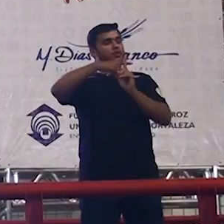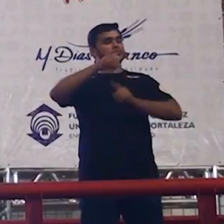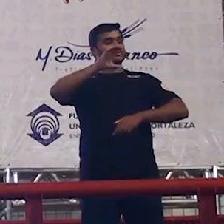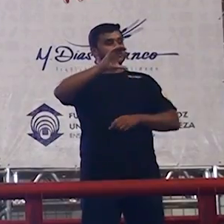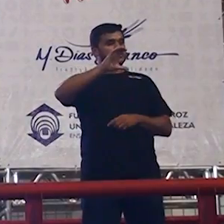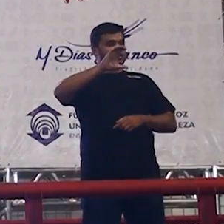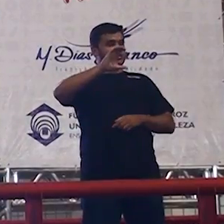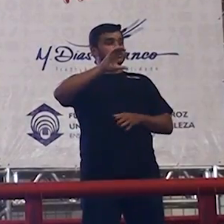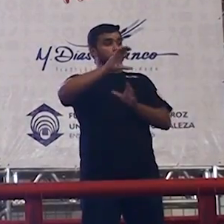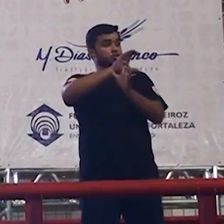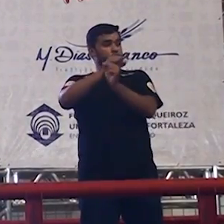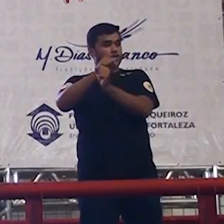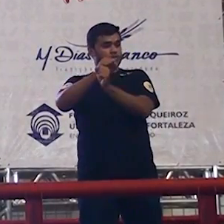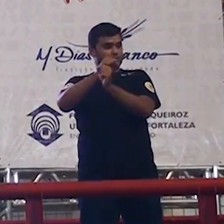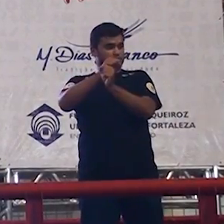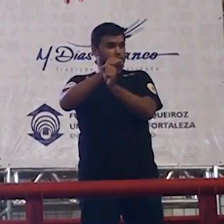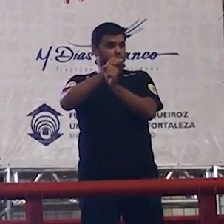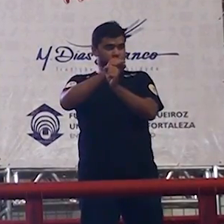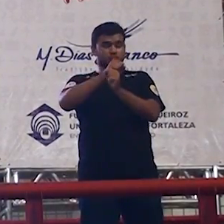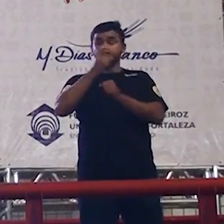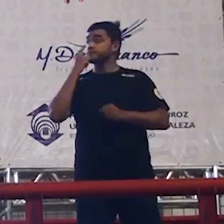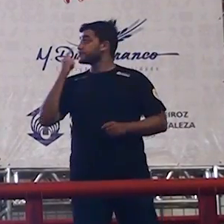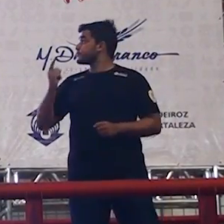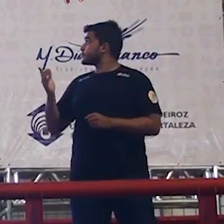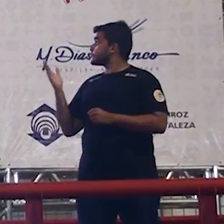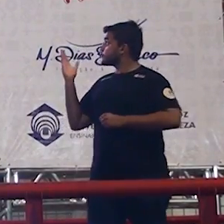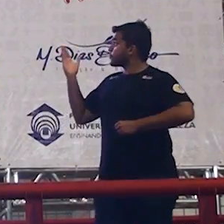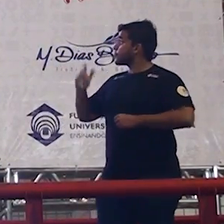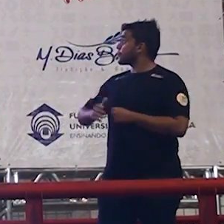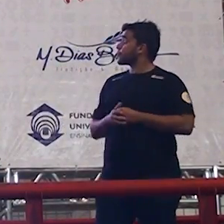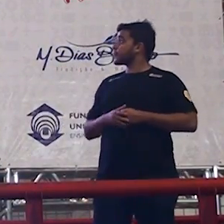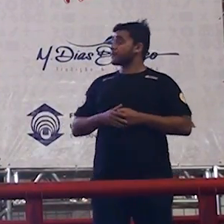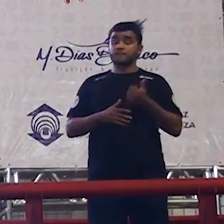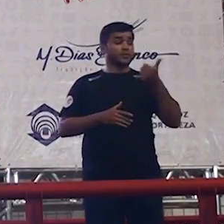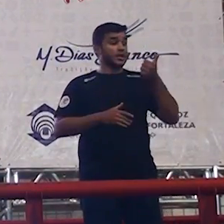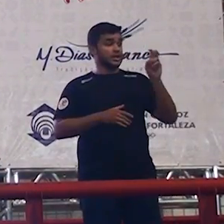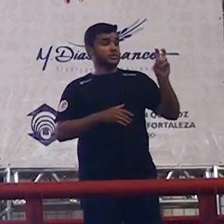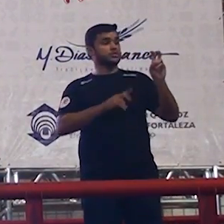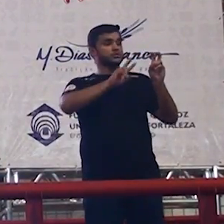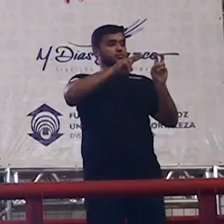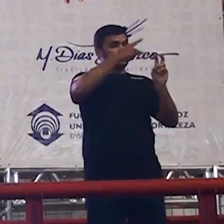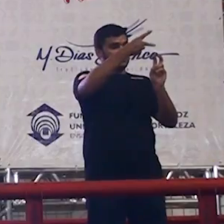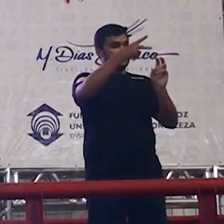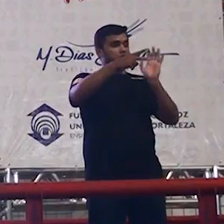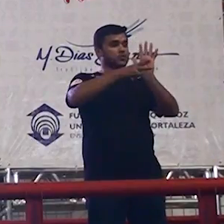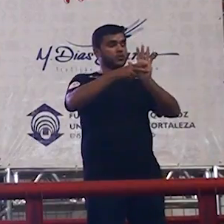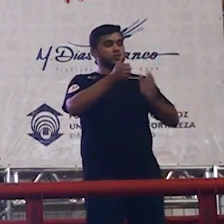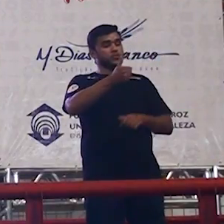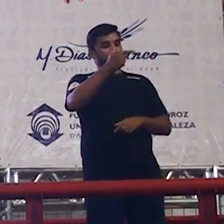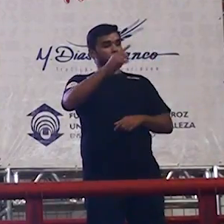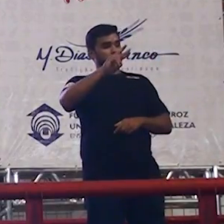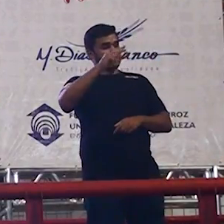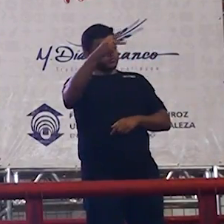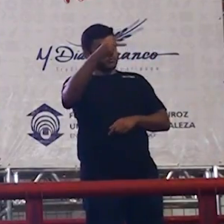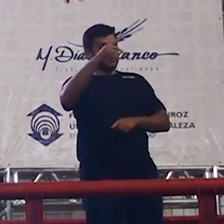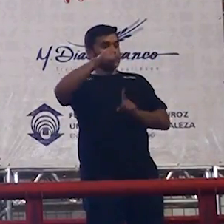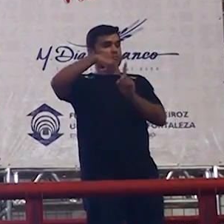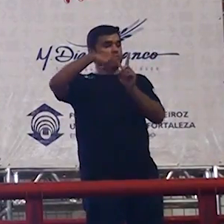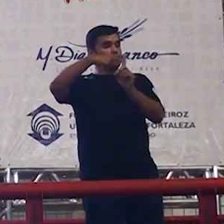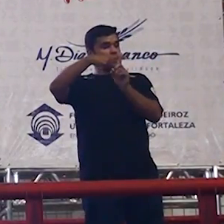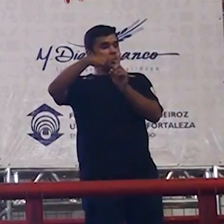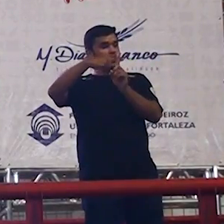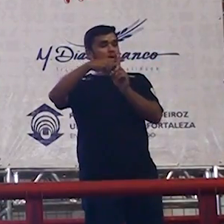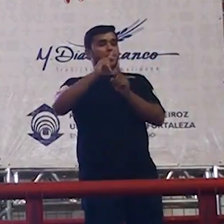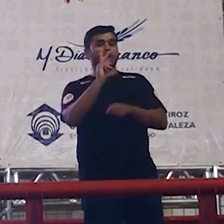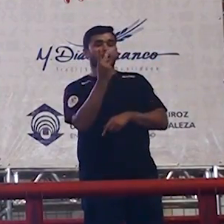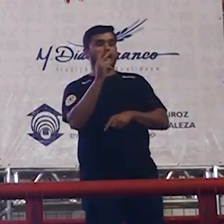catetos. A hipotenusa, no caso, aí vale 15, né? 15 ao quadrado igual a 12 ao quadrado mais h